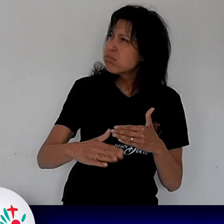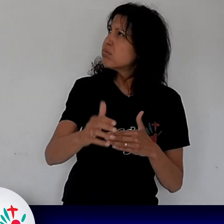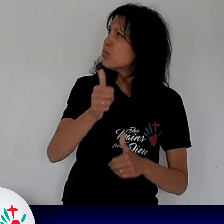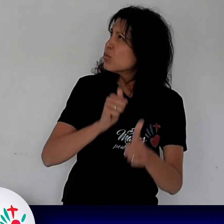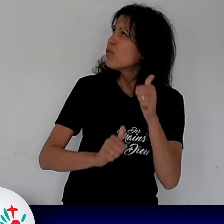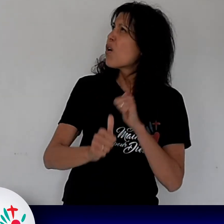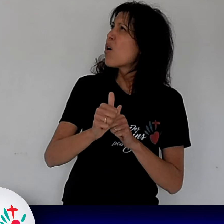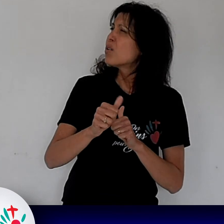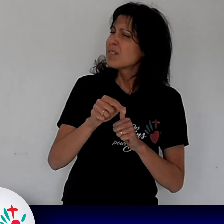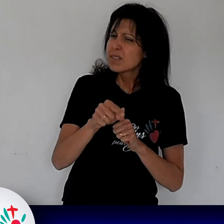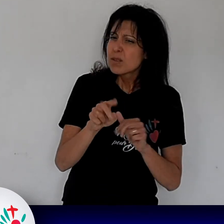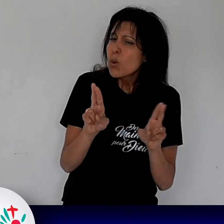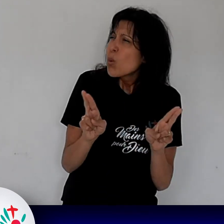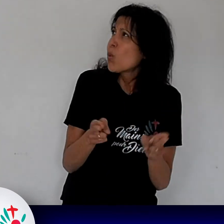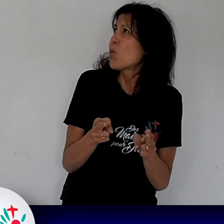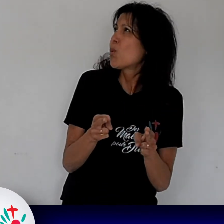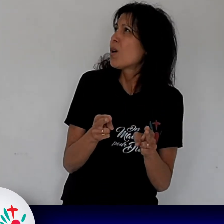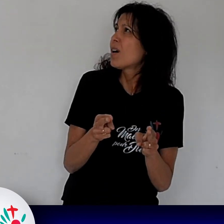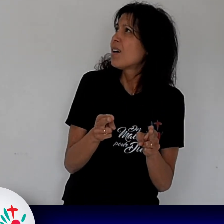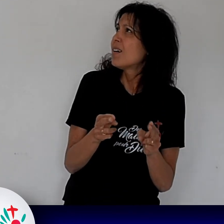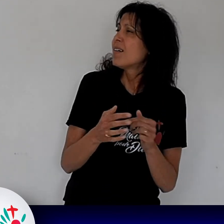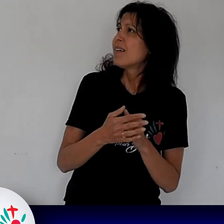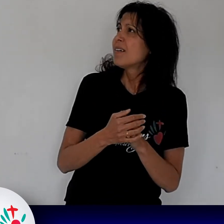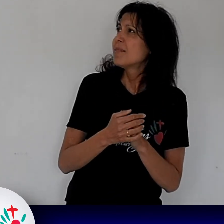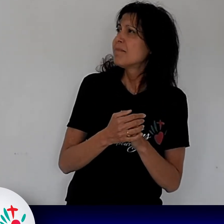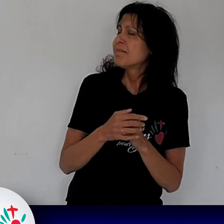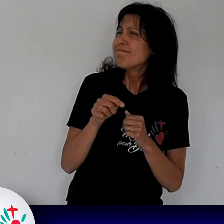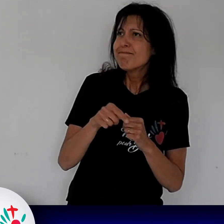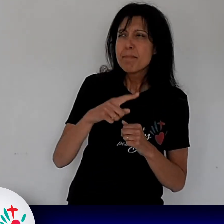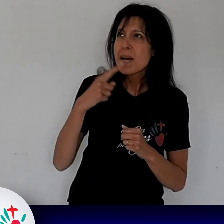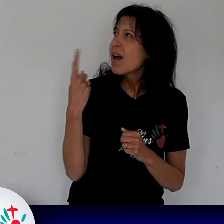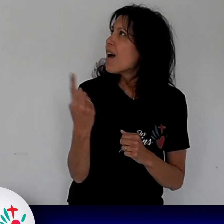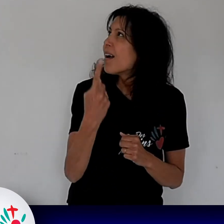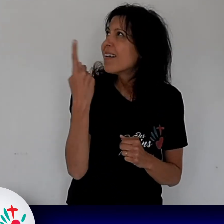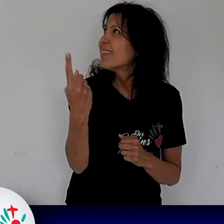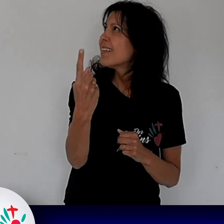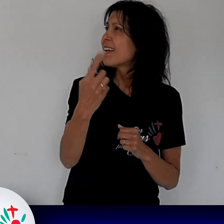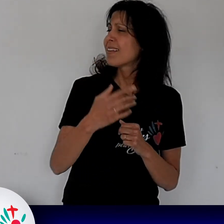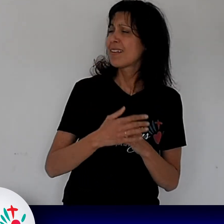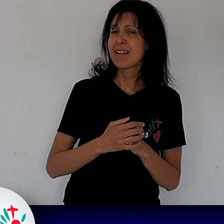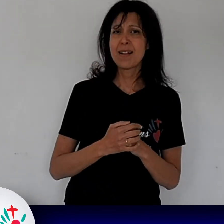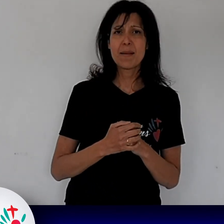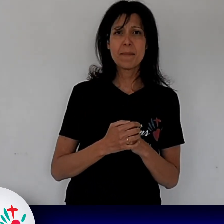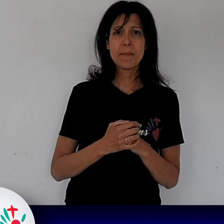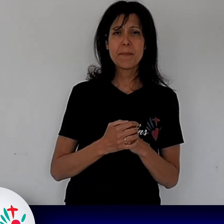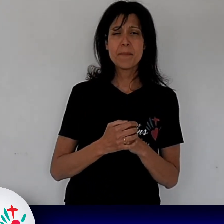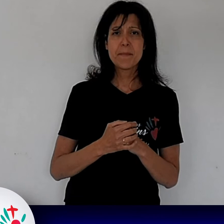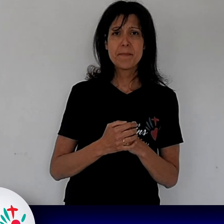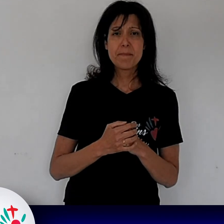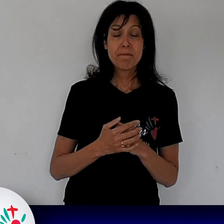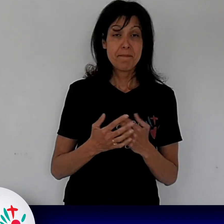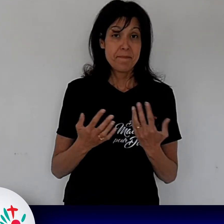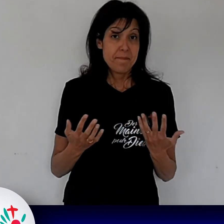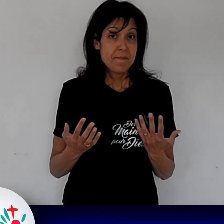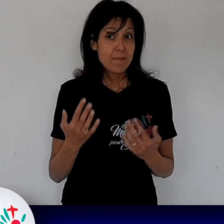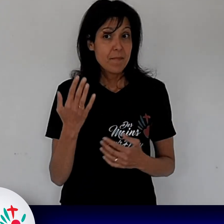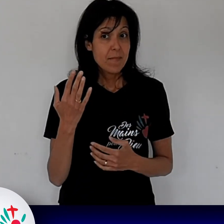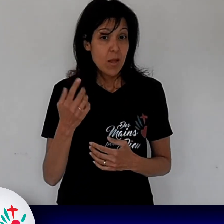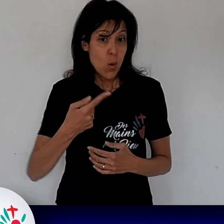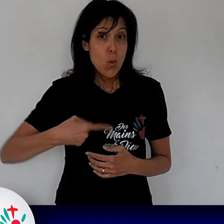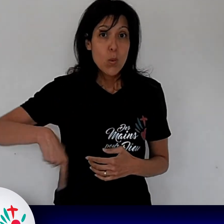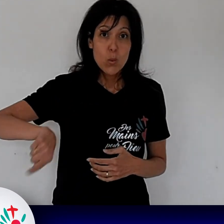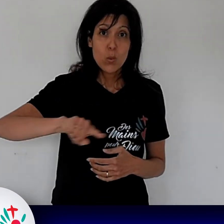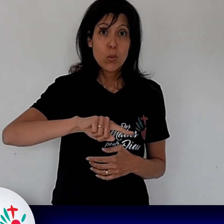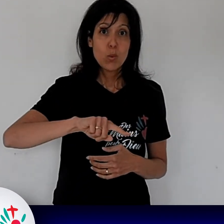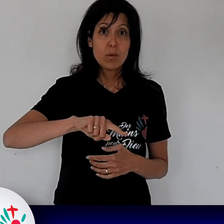Oui, parce que nous ne regardons point aux choses visibles,